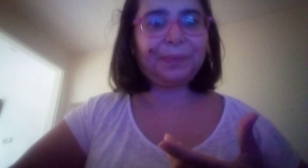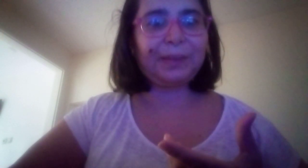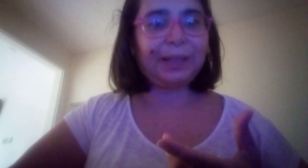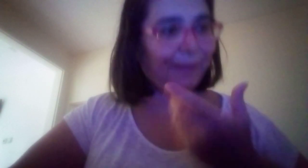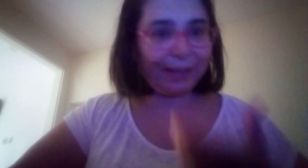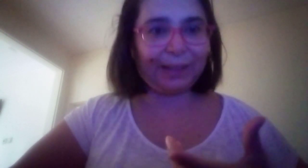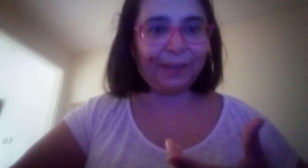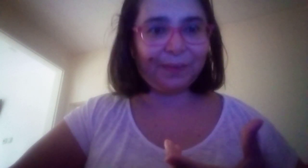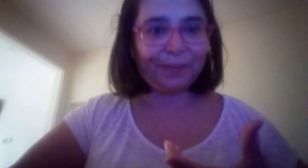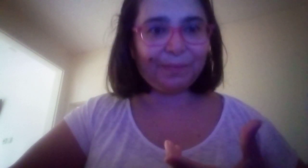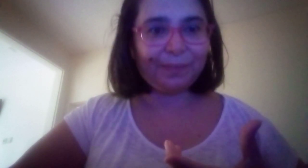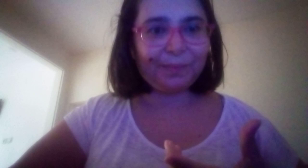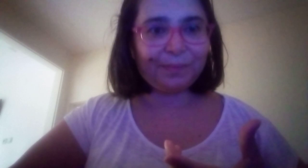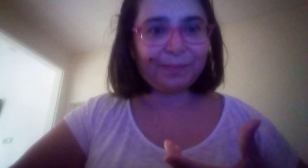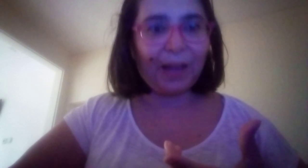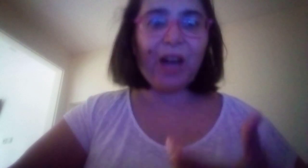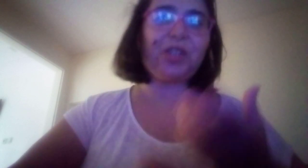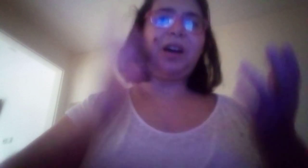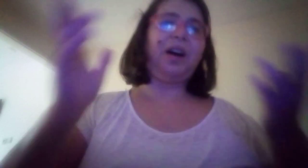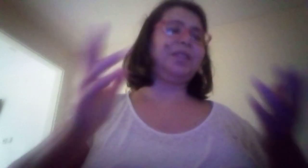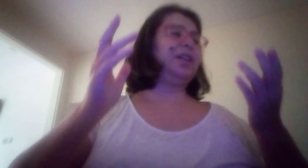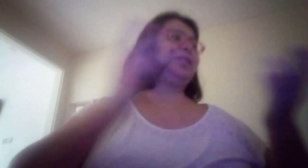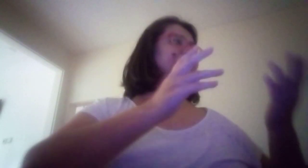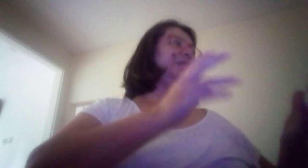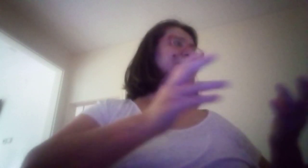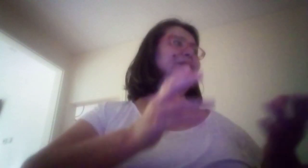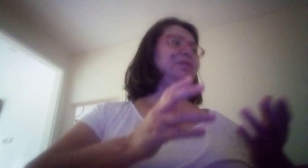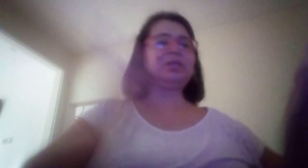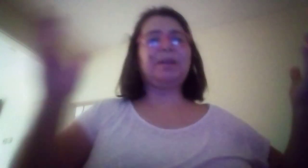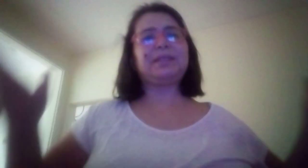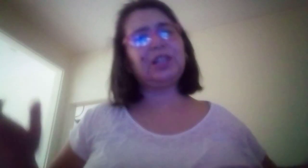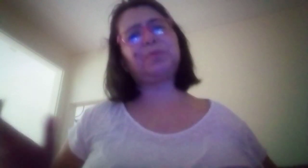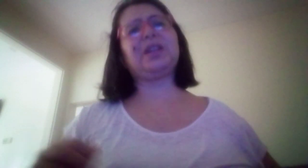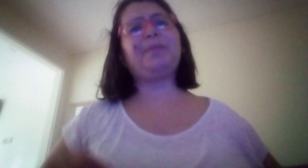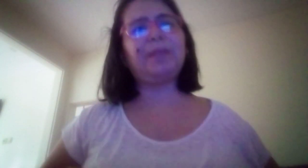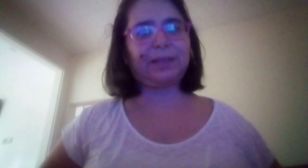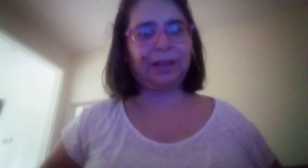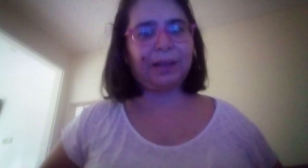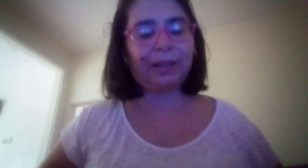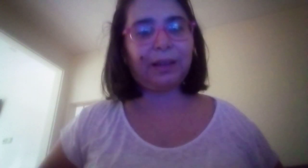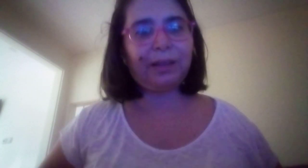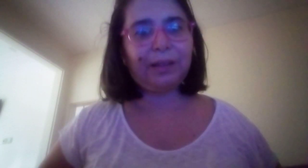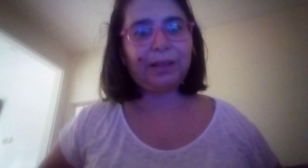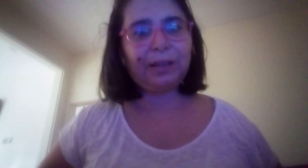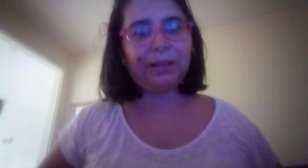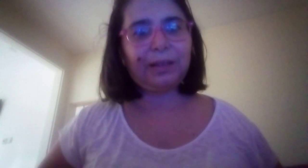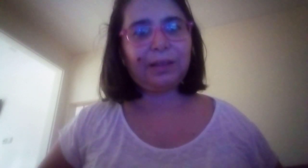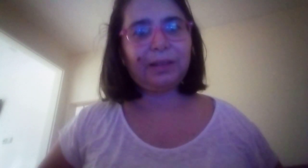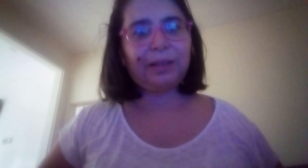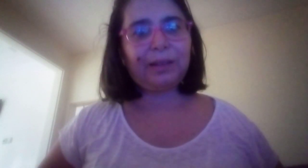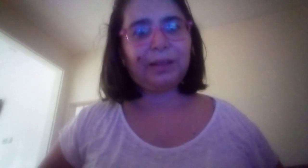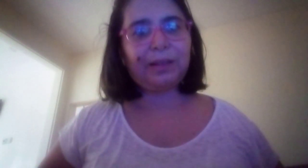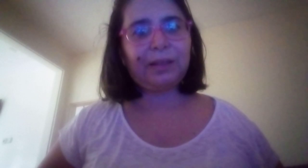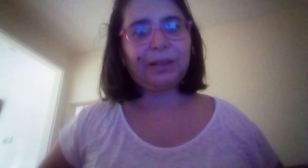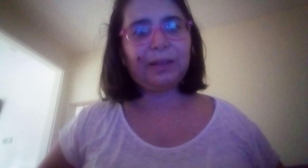Evet deyin Her şeye hayır hayır hayır hayır o zaman sen hiçbir şey yapamazsın hayatta